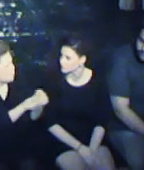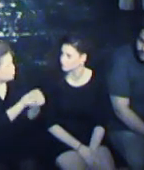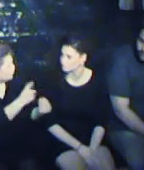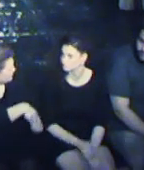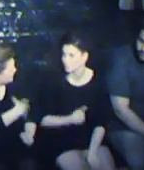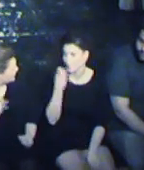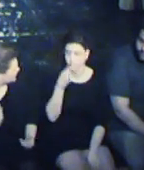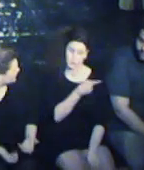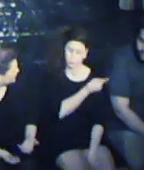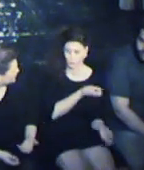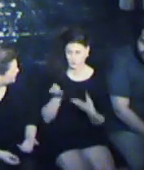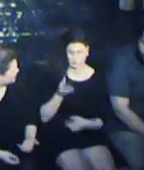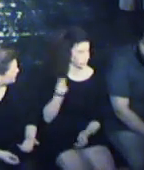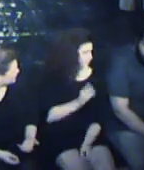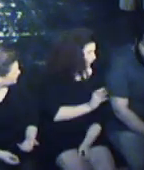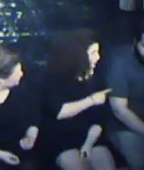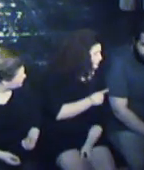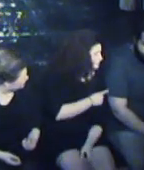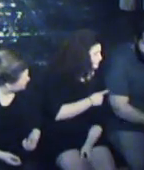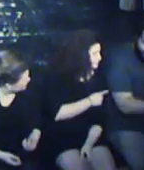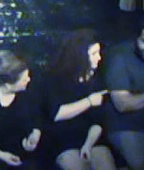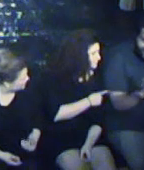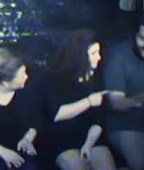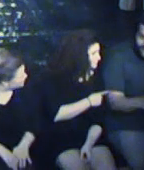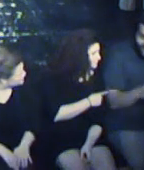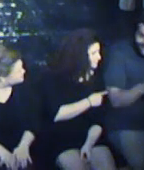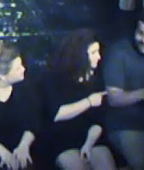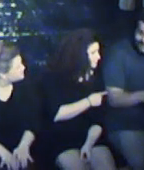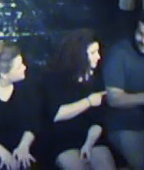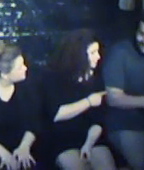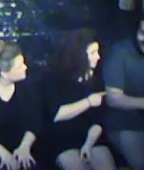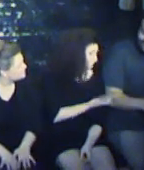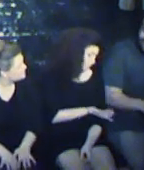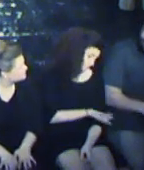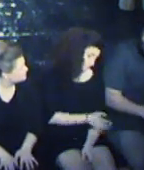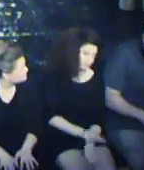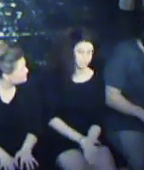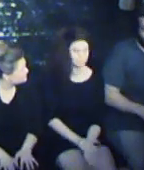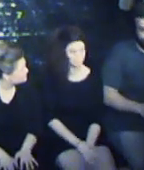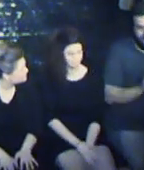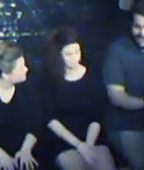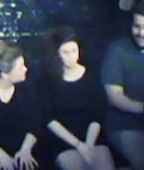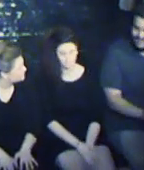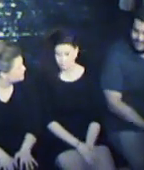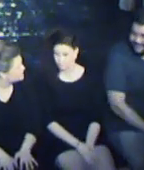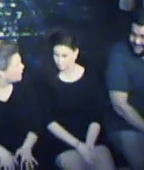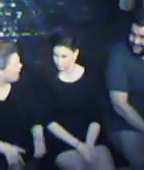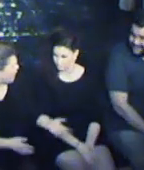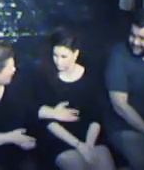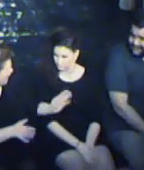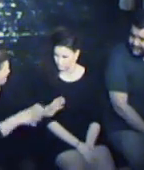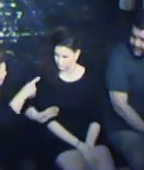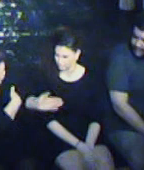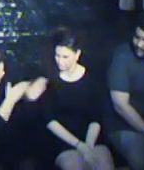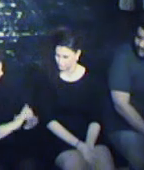debe ser él quien te lo diga, ¿verdad, Lolo? Claro, mi tita Tana es mi madre. Pero tú no eres